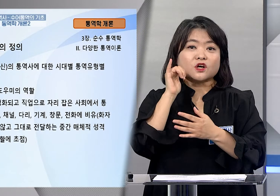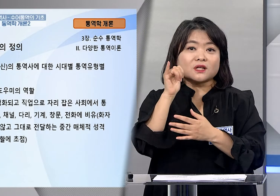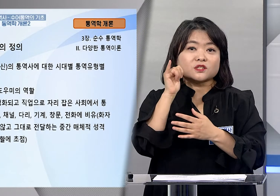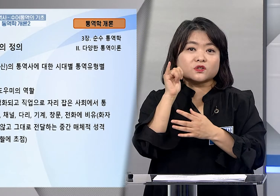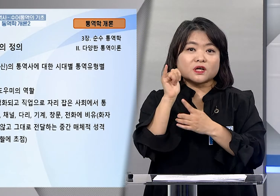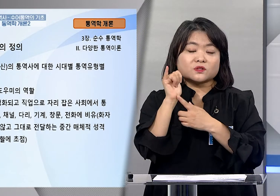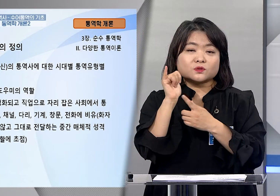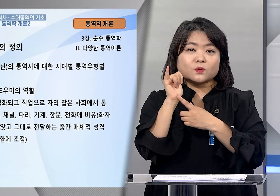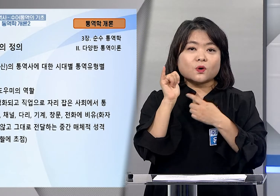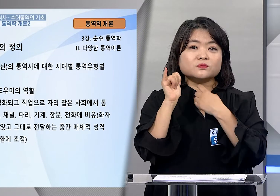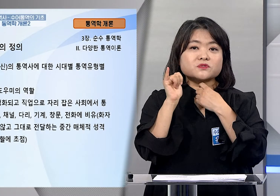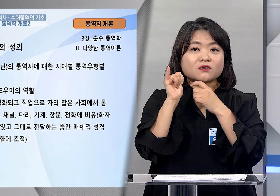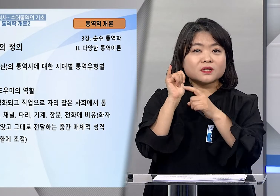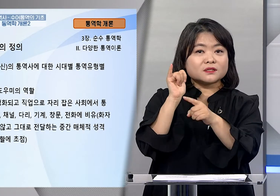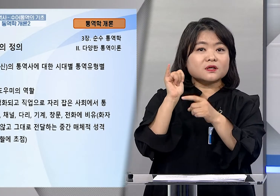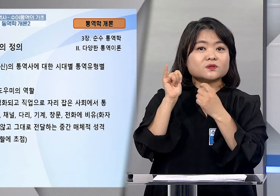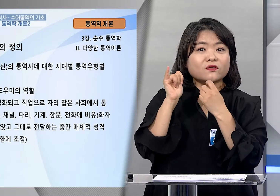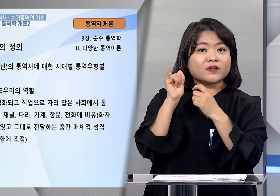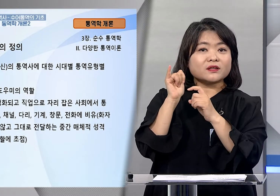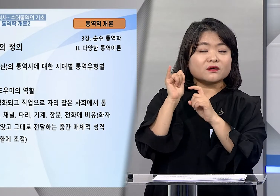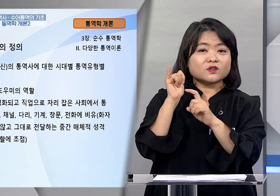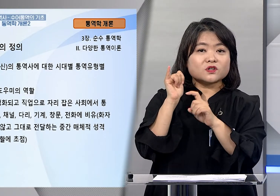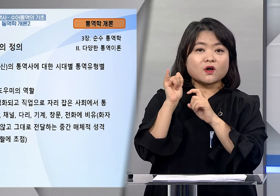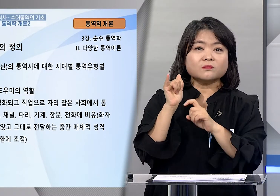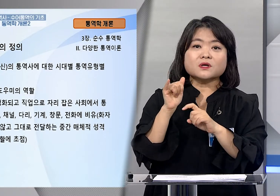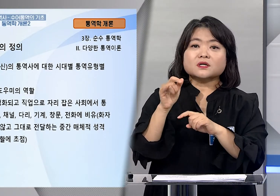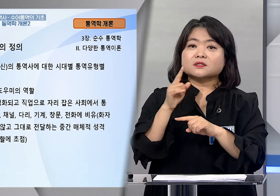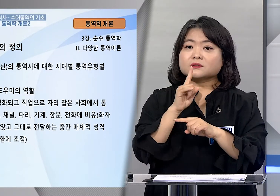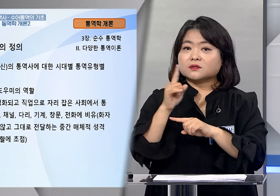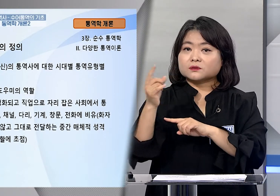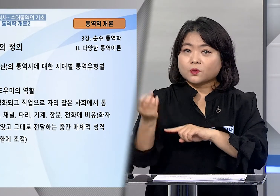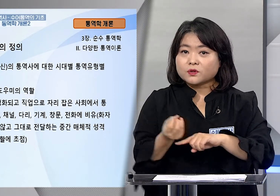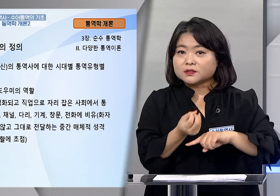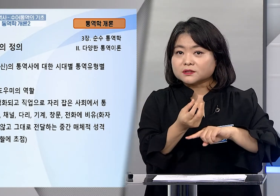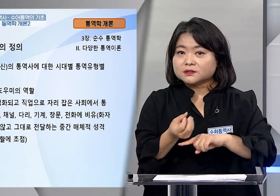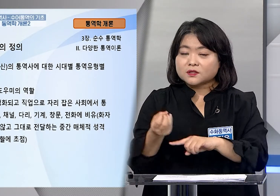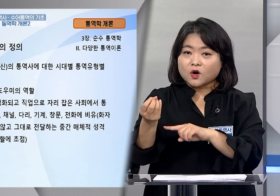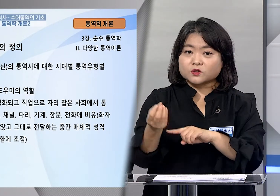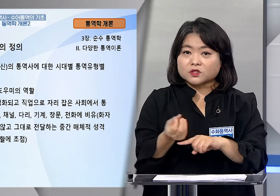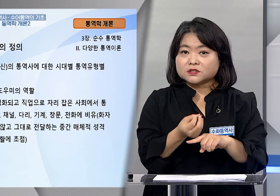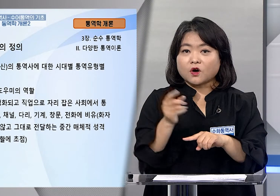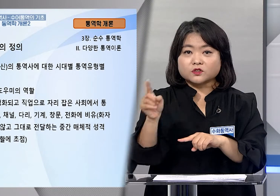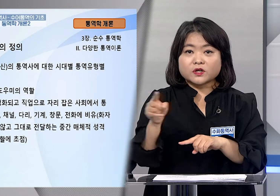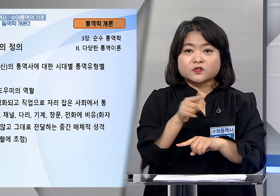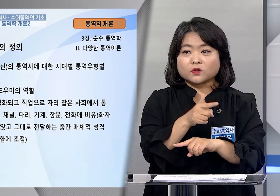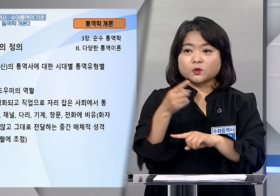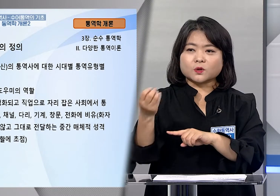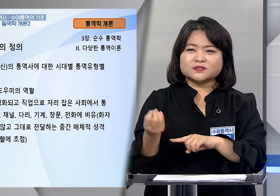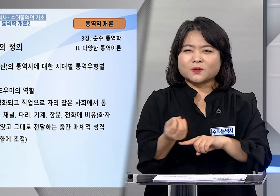전화, 전화선으로 음성이 그대로 전달되는 것처럼 통역은 언어를 언어에서 언어로 그대로